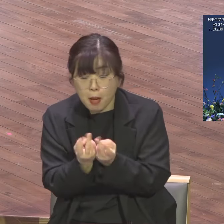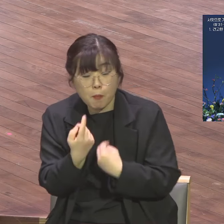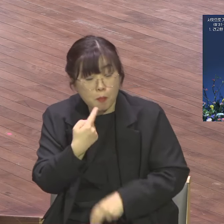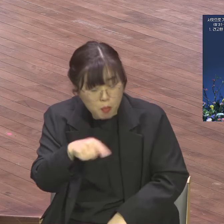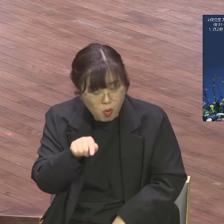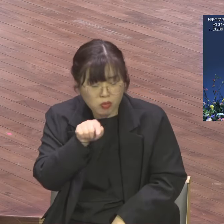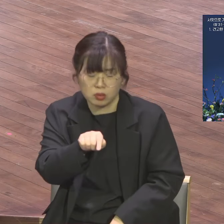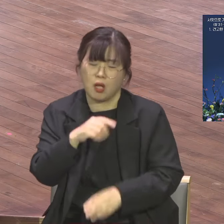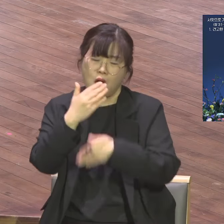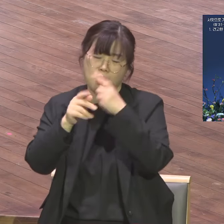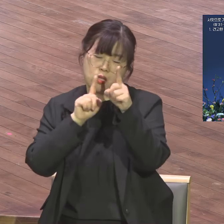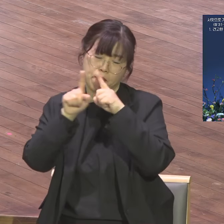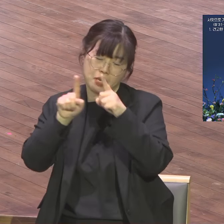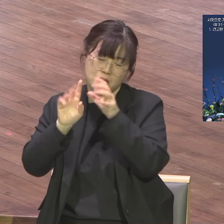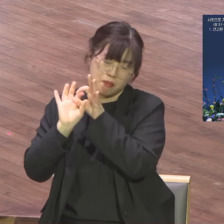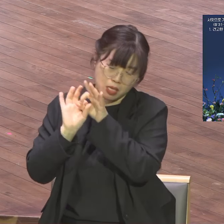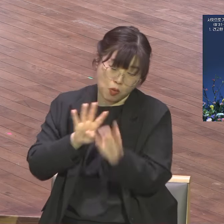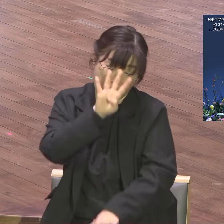뭐가 잘 안 됩니까?